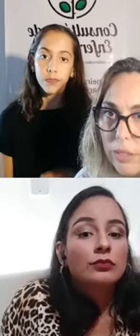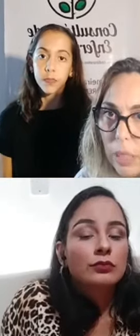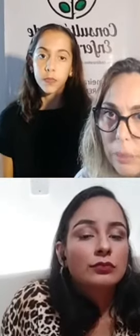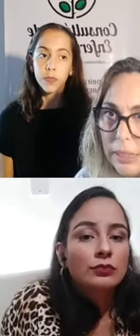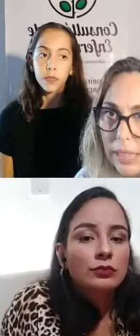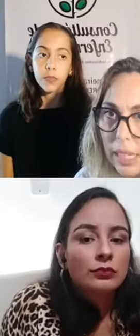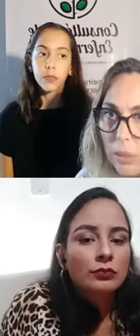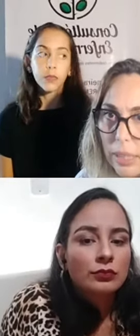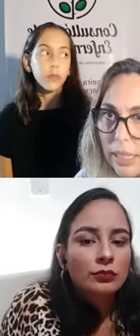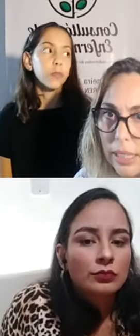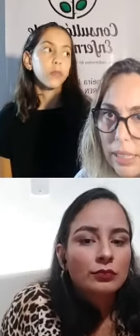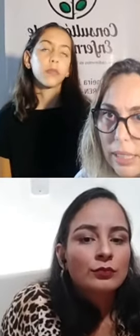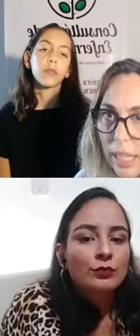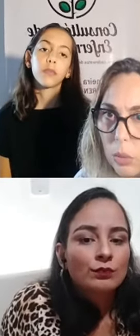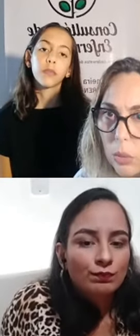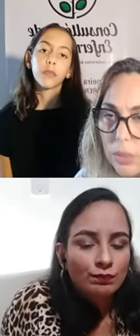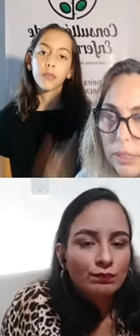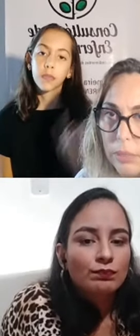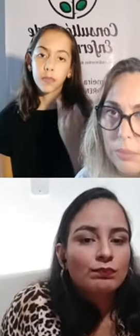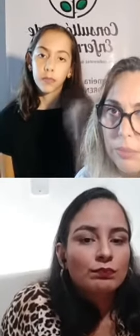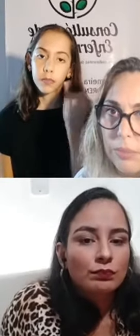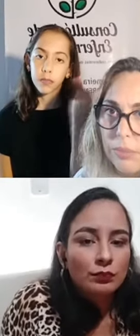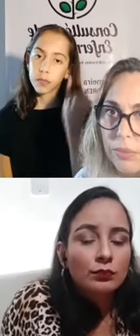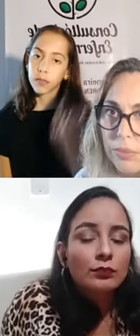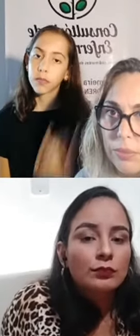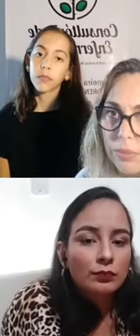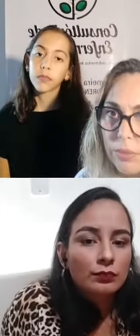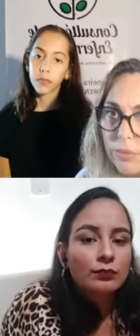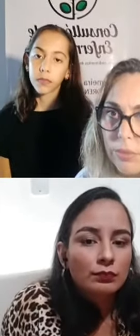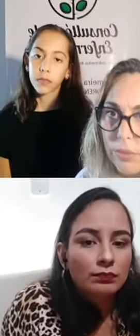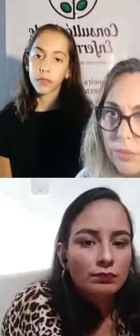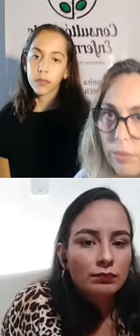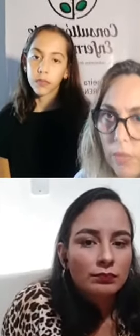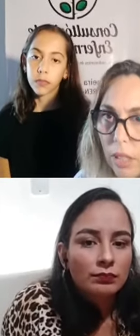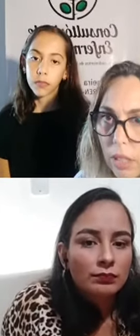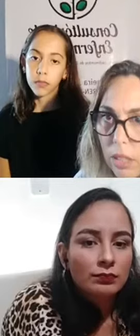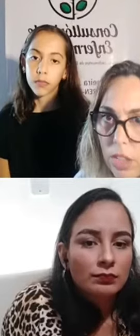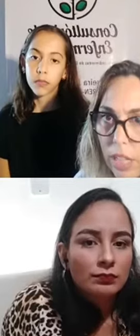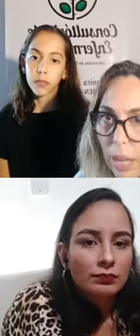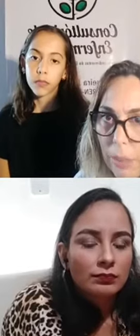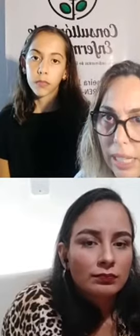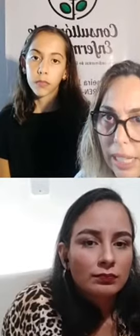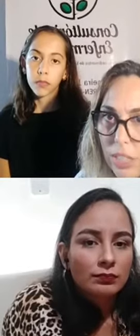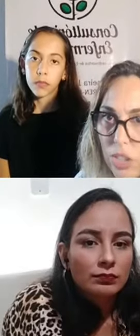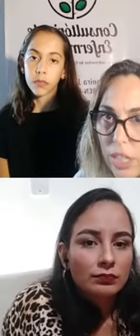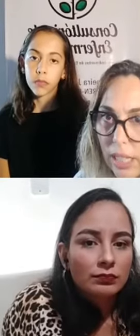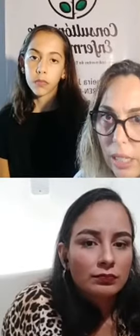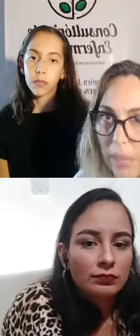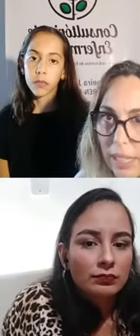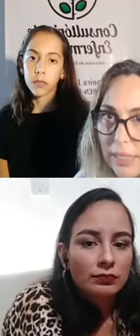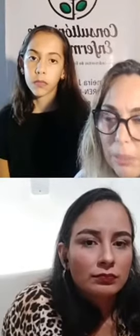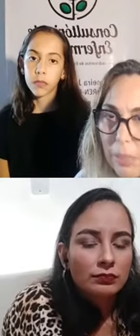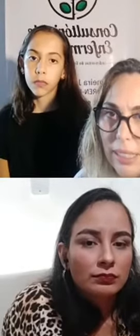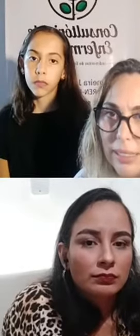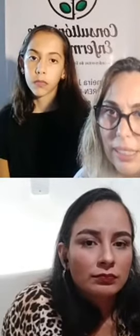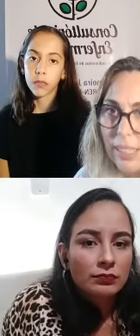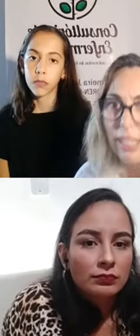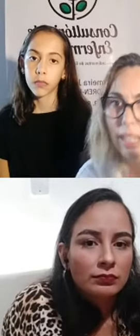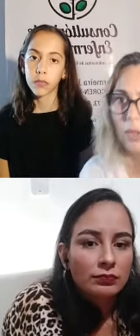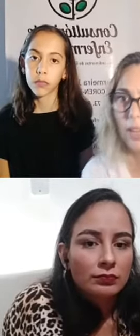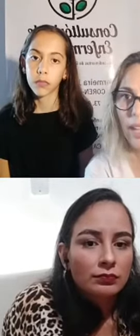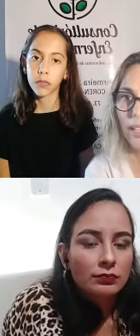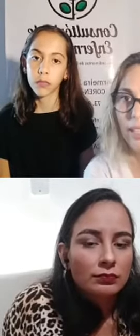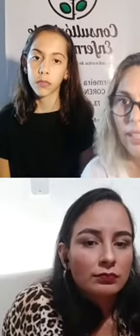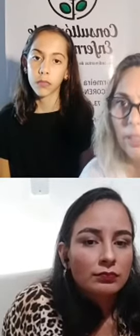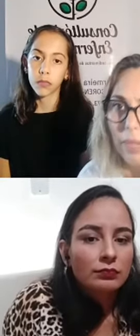é fundamental, né, Darluce? Uhum. A minha energia aqui parece que tá